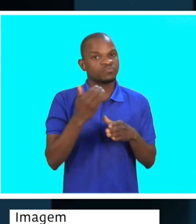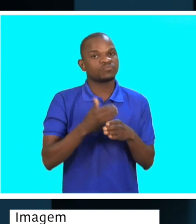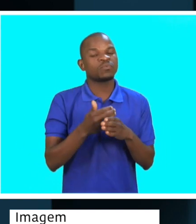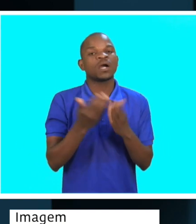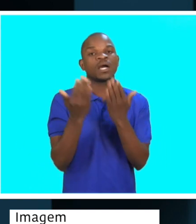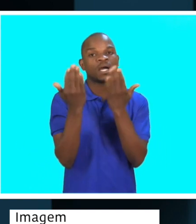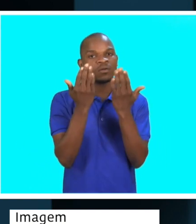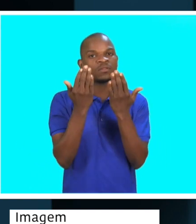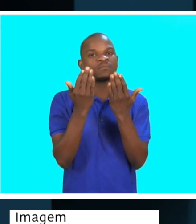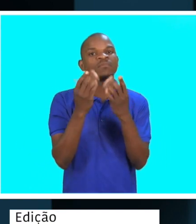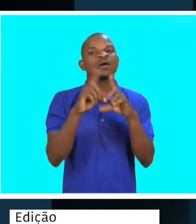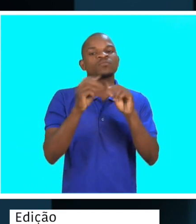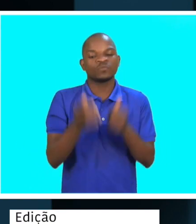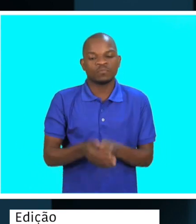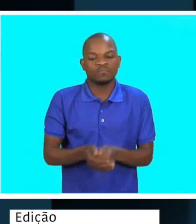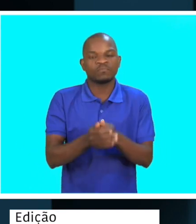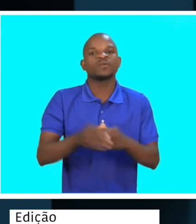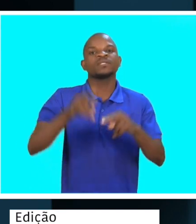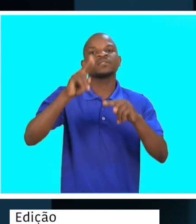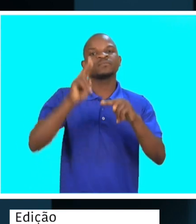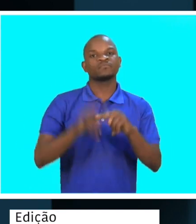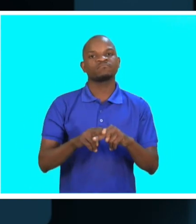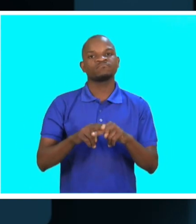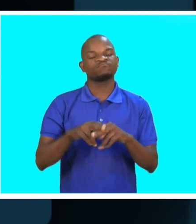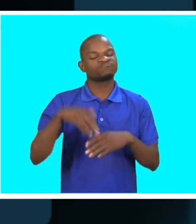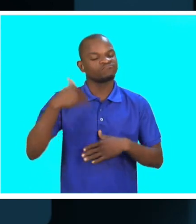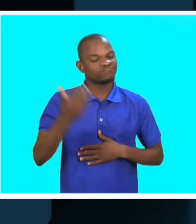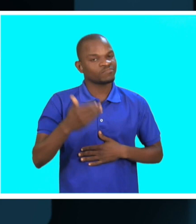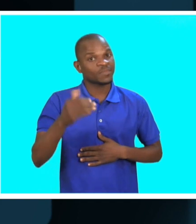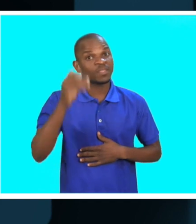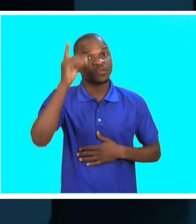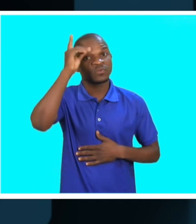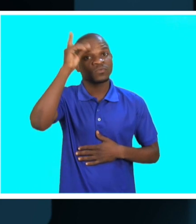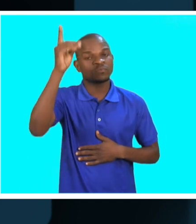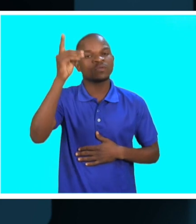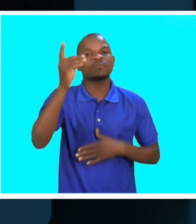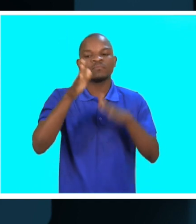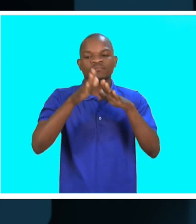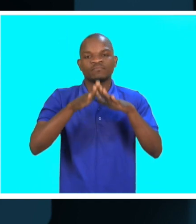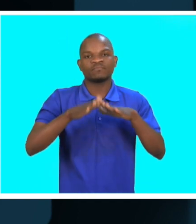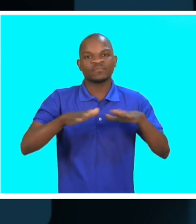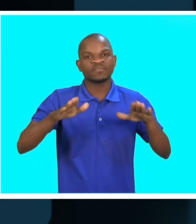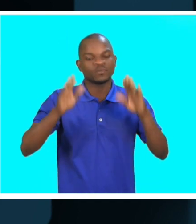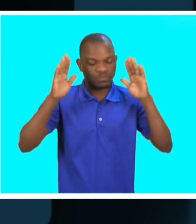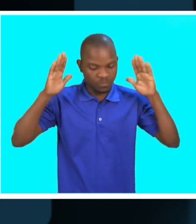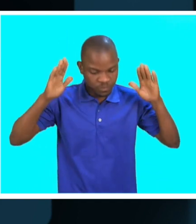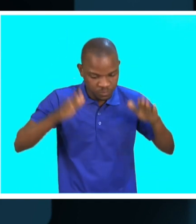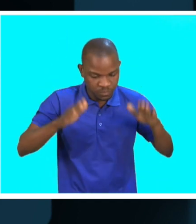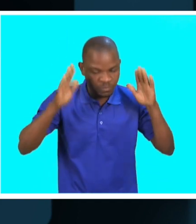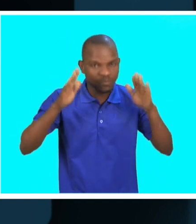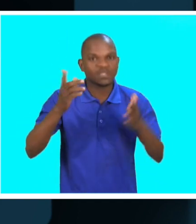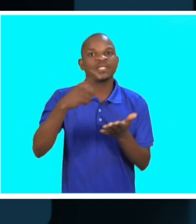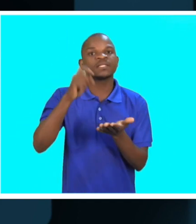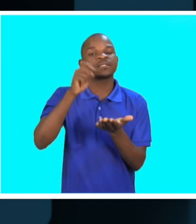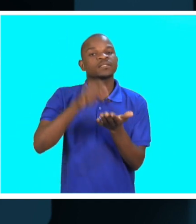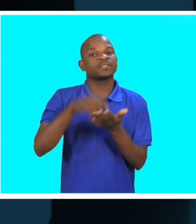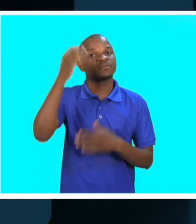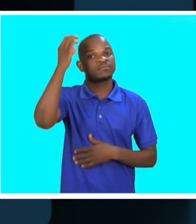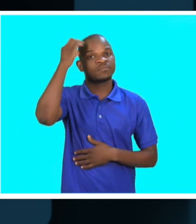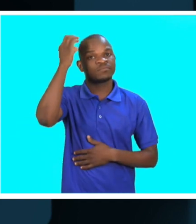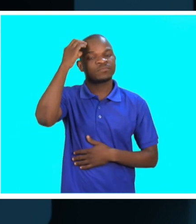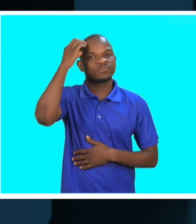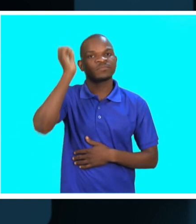de voleibol sentado todos os domingos no pavilhão da comunidade momentânea na cidade de